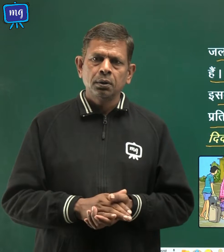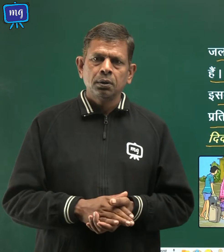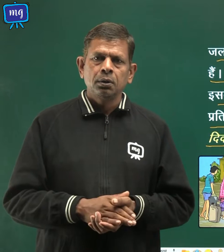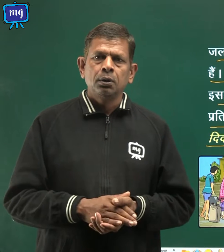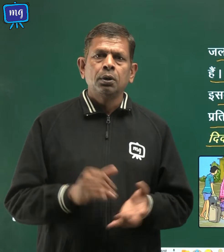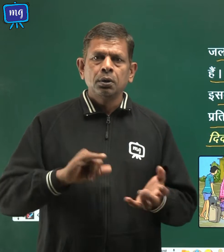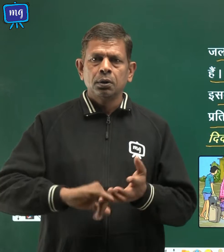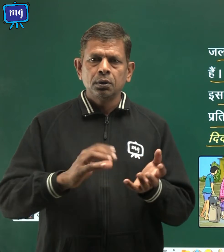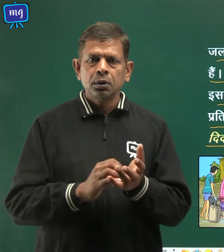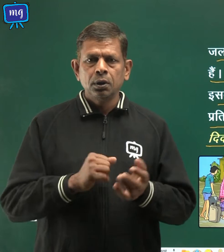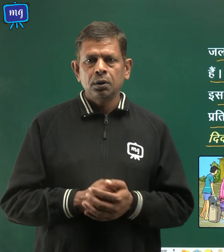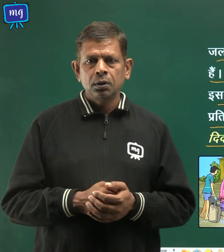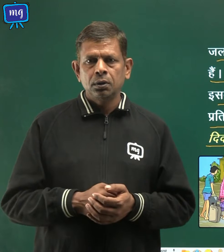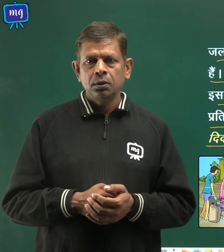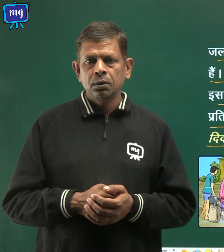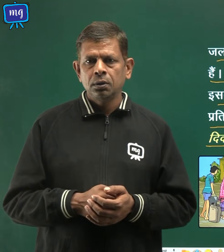इसीलिए